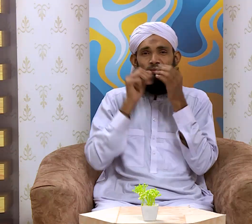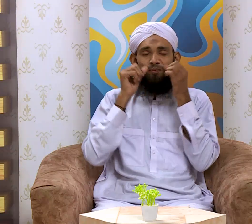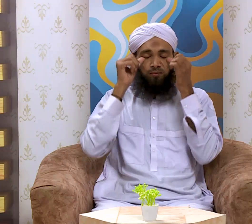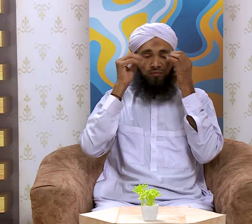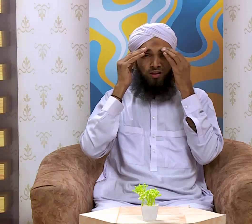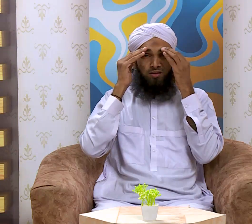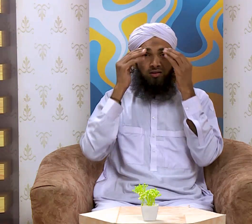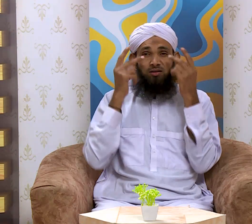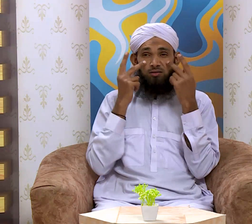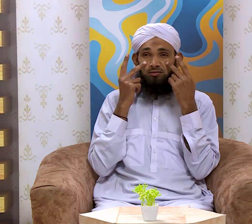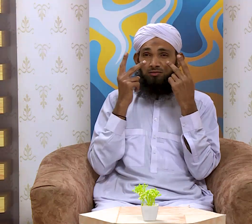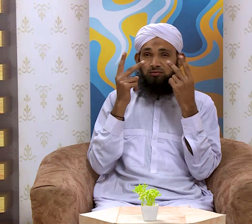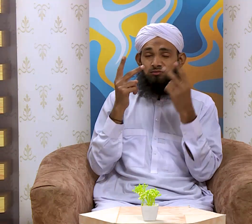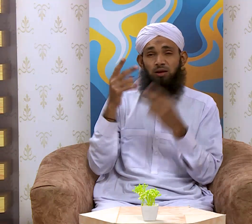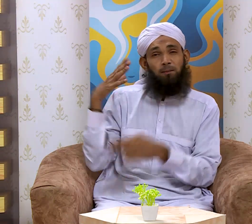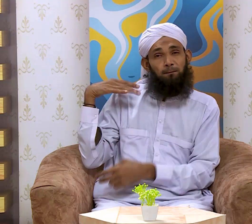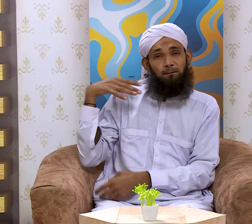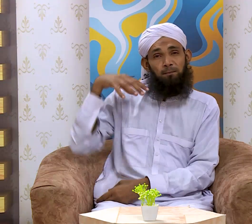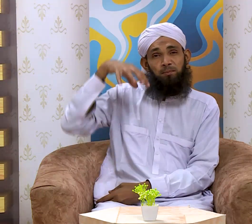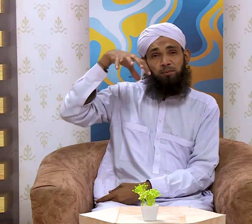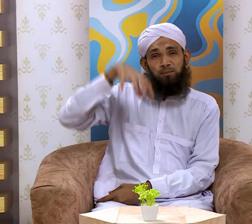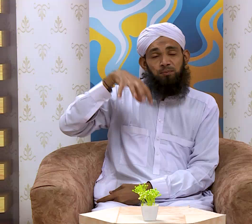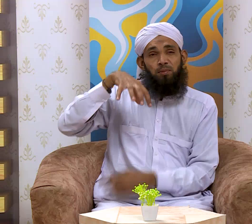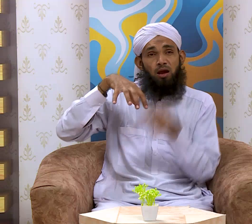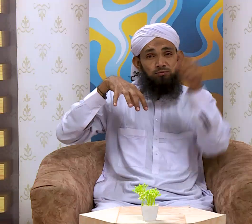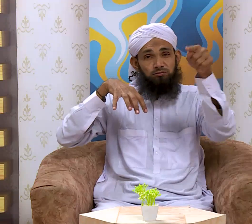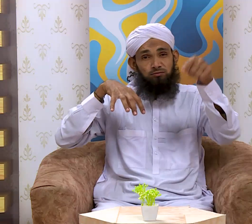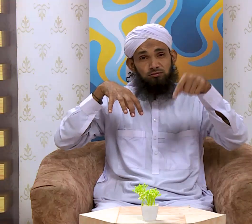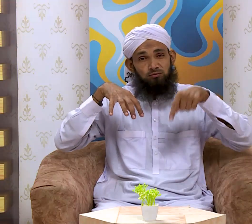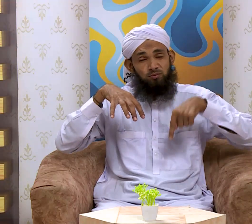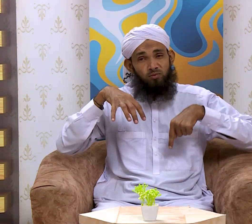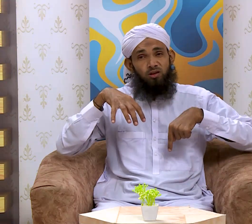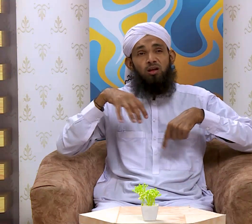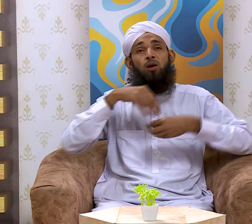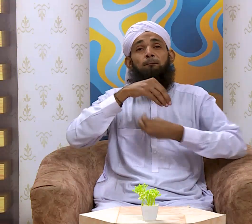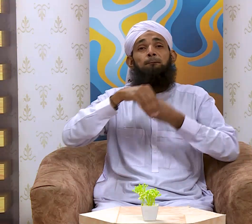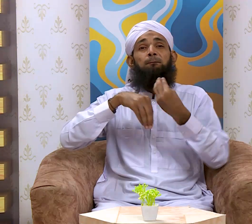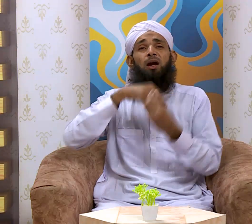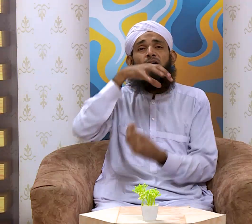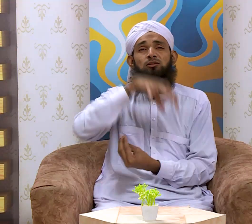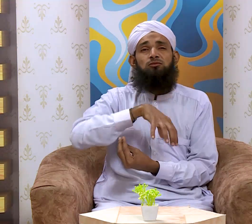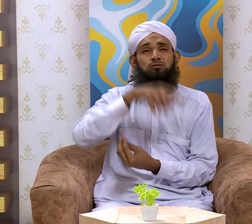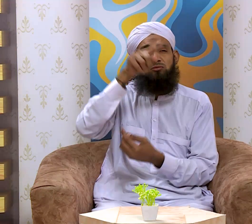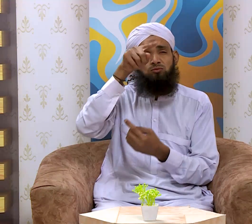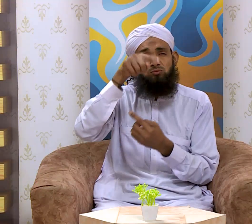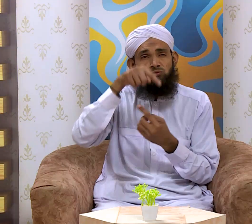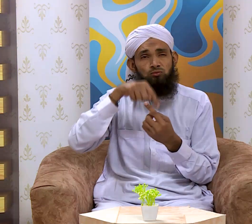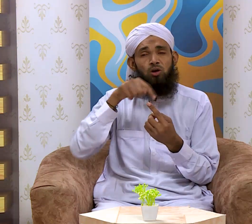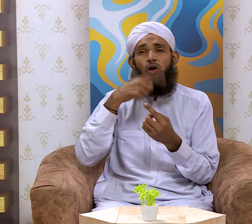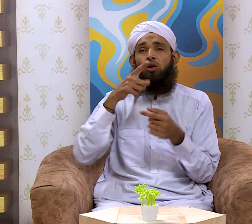نے بیت المقدس سے مکہ مکرمہ تک کی تمام منزلوں اور قریش کے قافلوں کو بھی